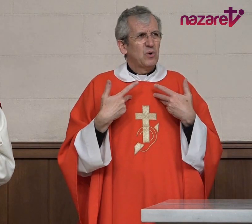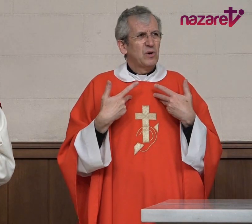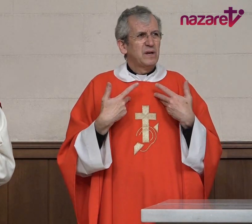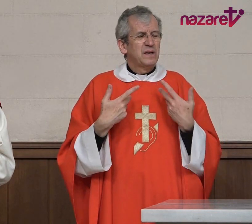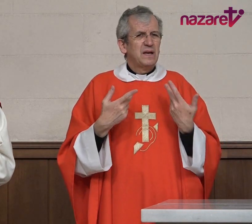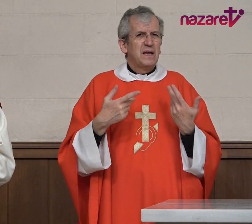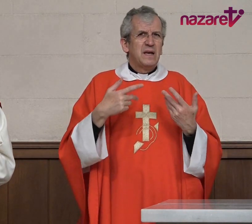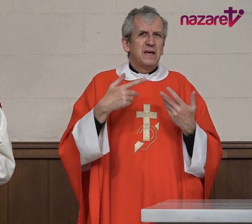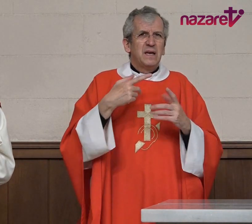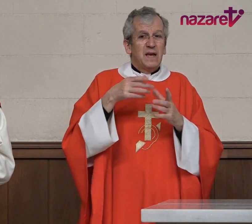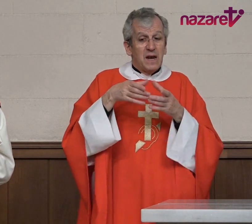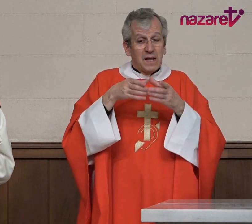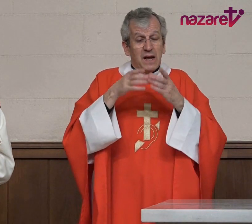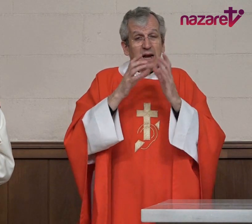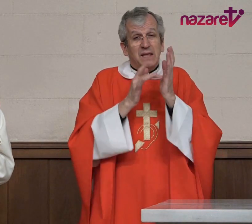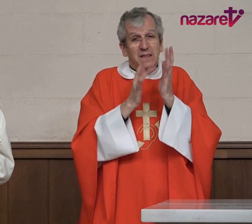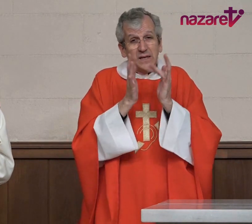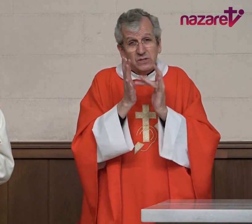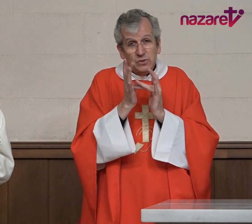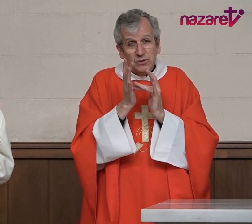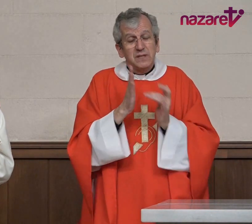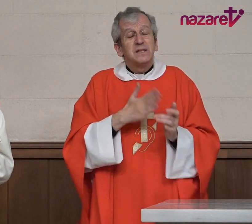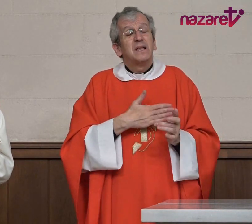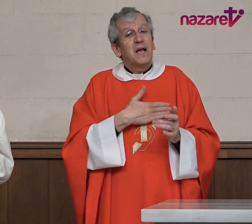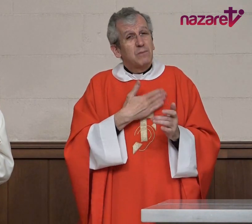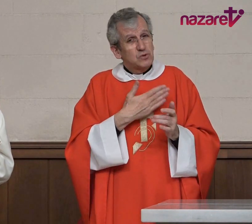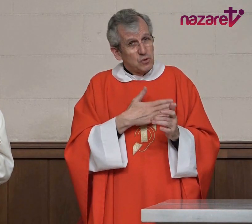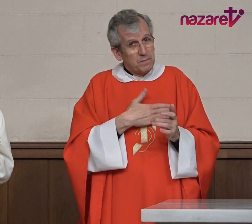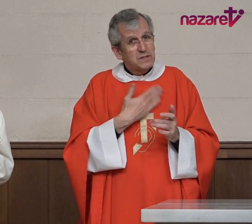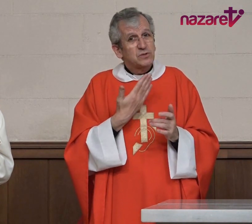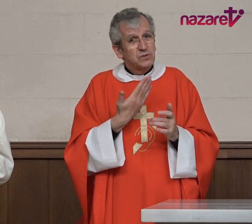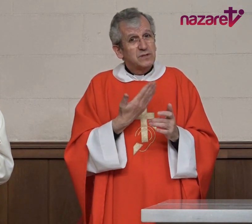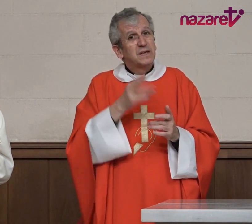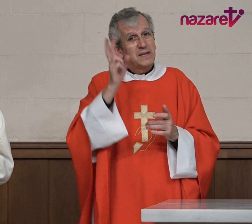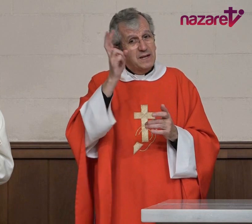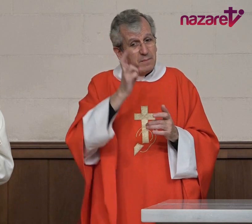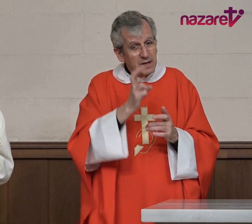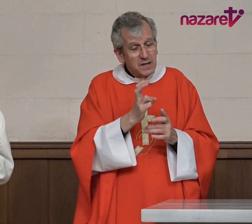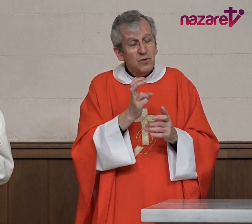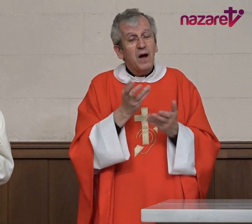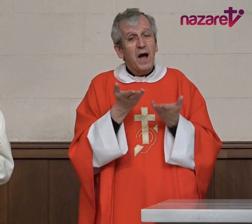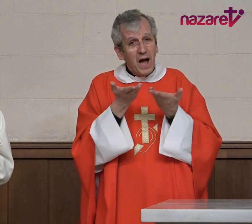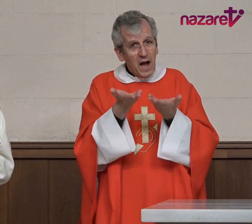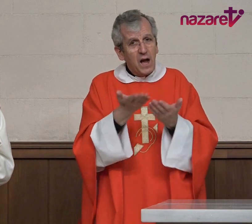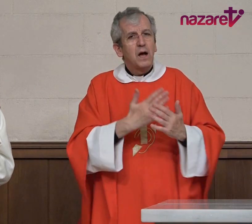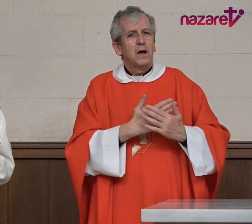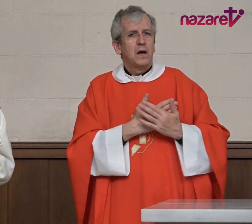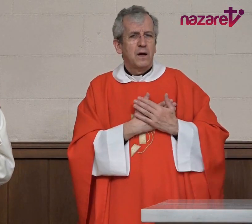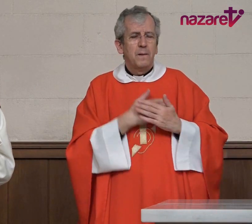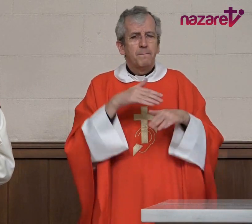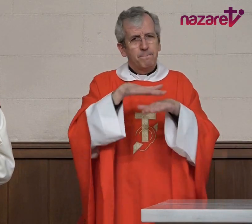nosotros. Tengamos compasión de quien ha venido a compadecernos.